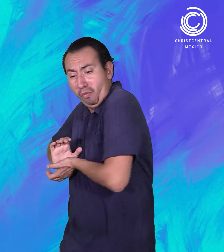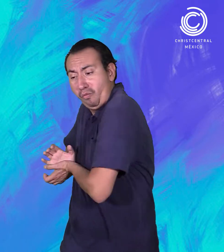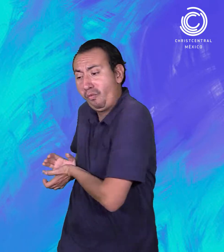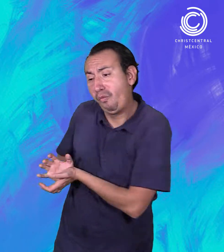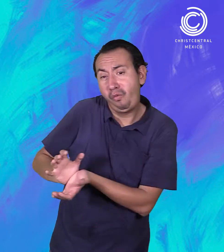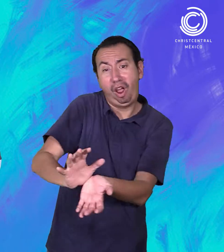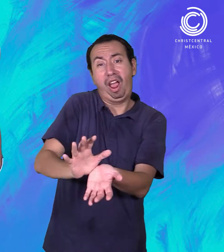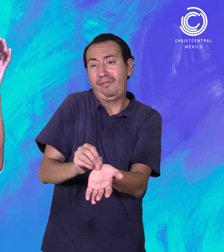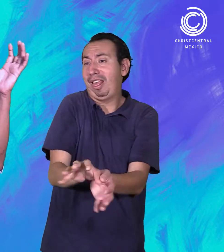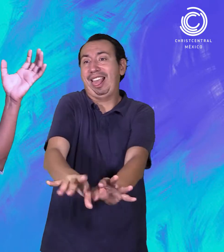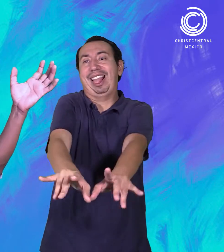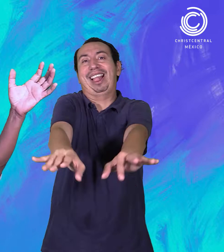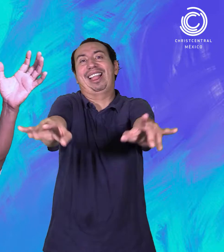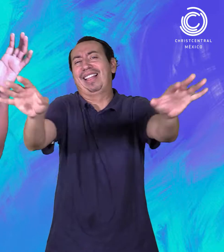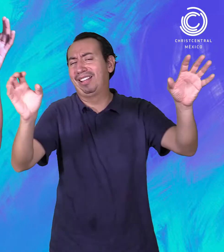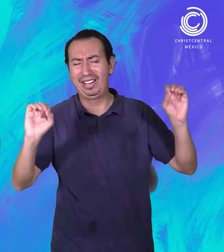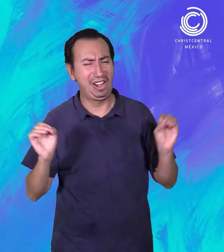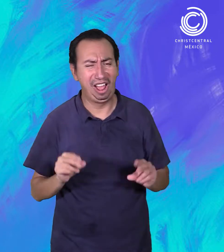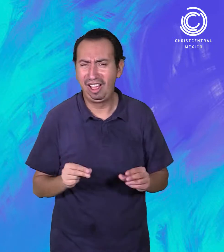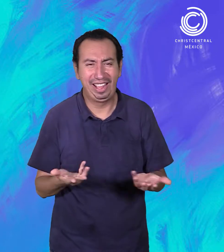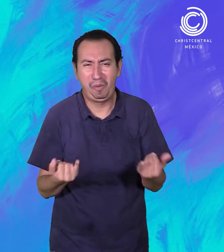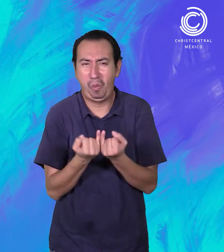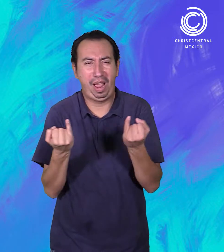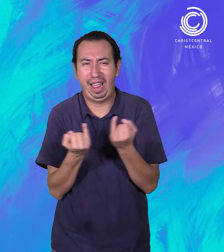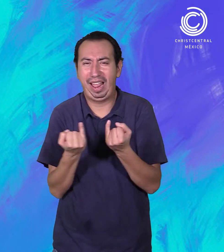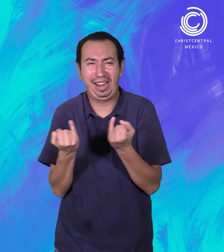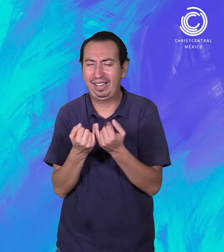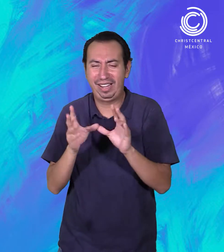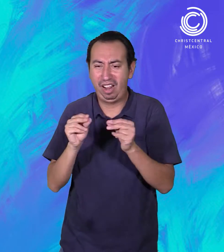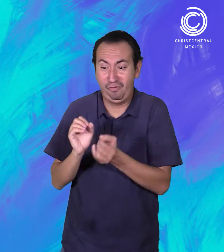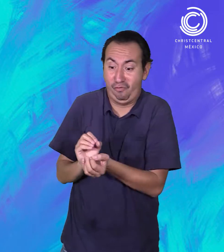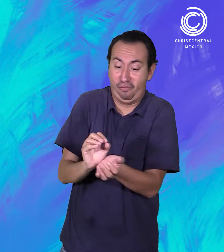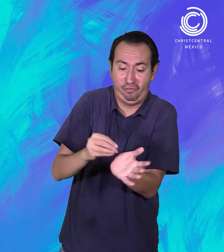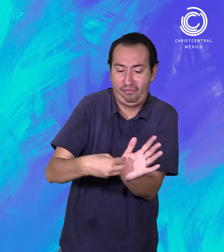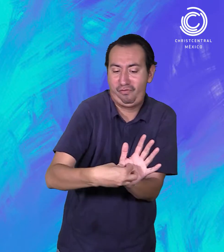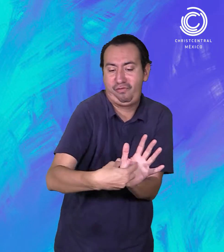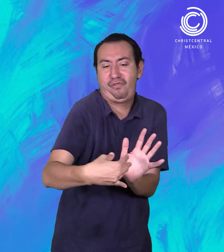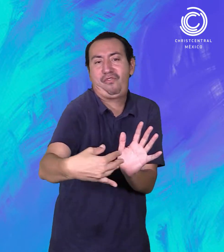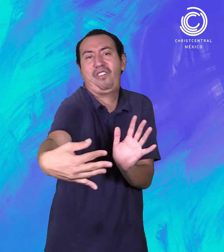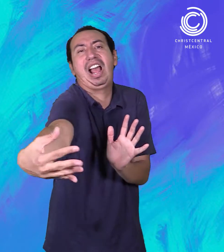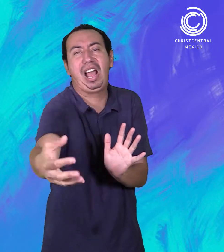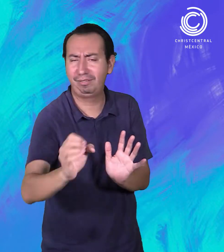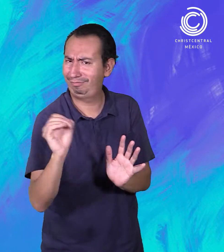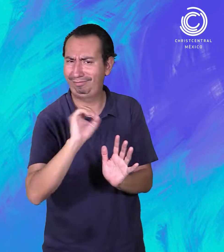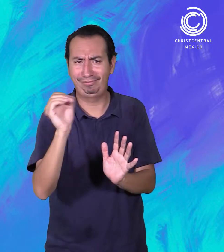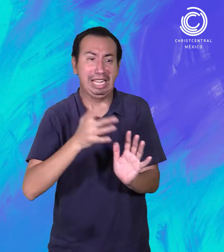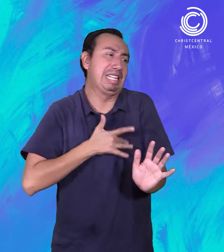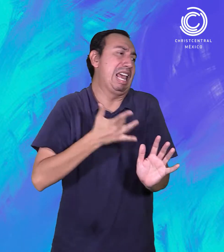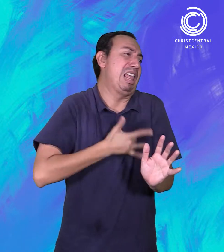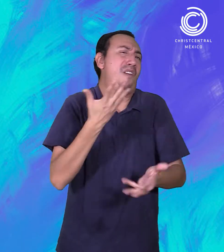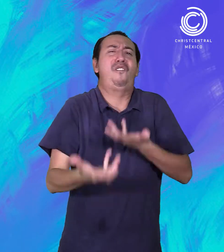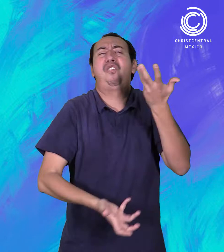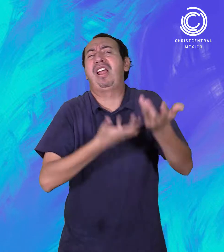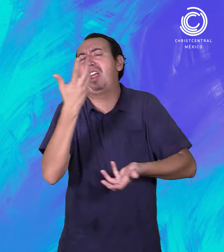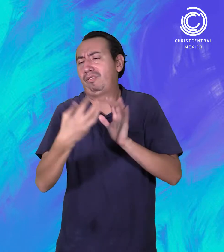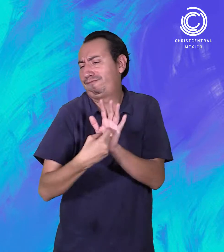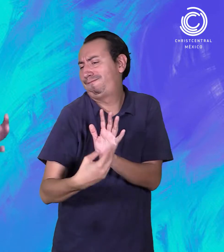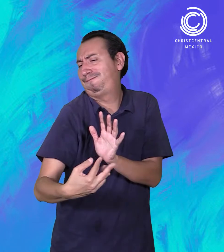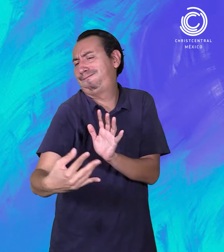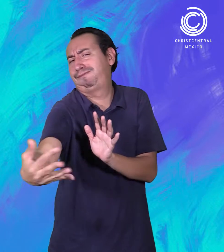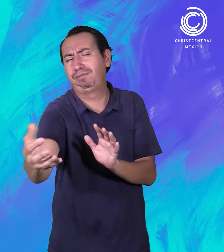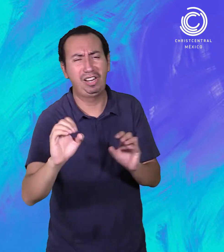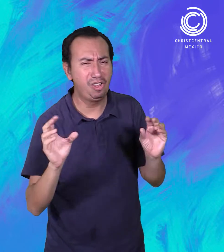y los va a hacer místicos para que ustedes entonces puedan sentir dentro de ustedes ese fuego y ese poder que los hace